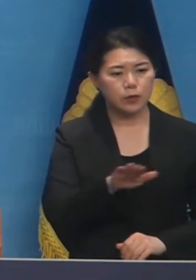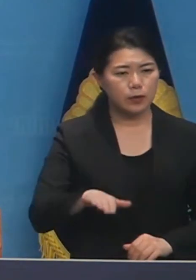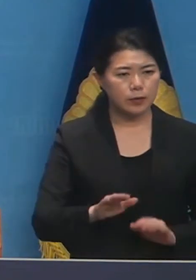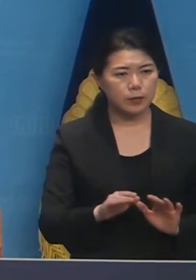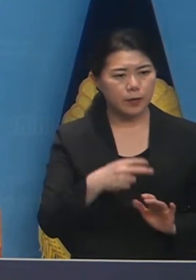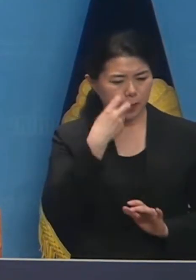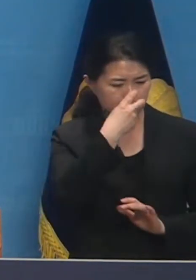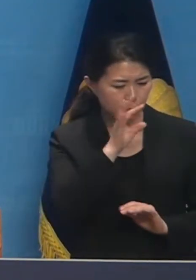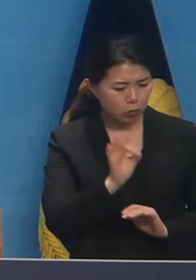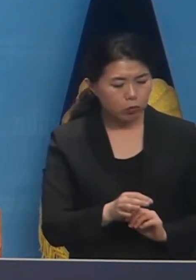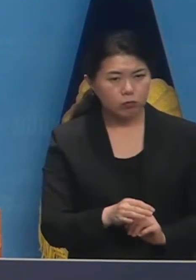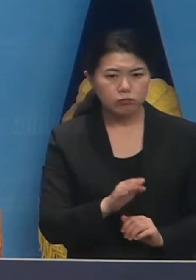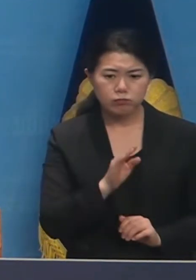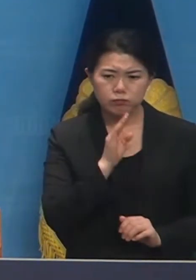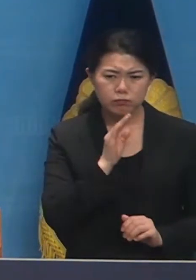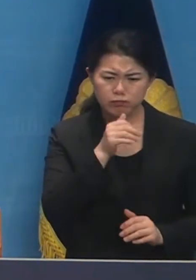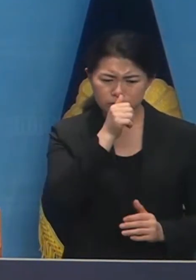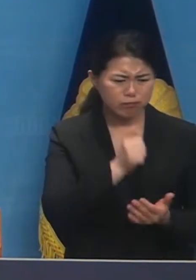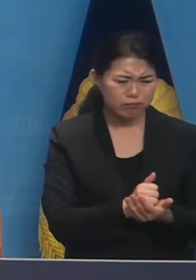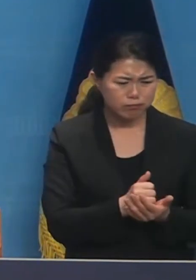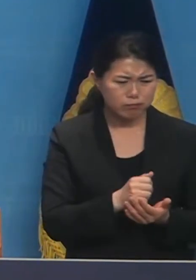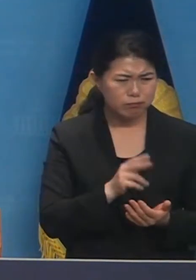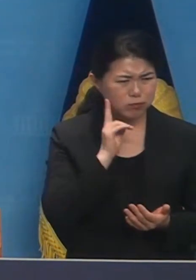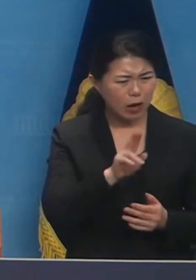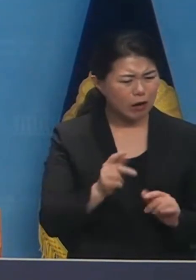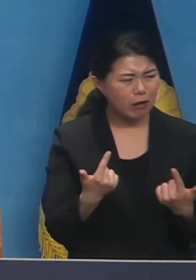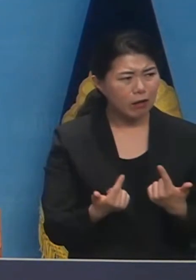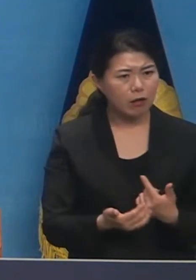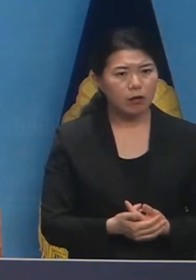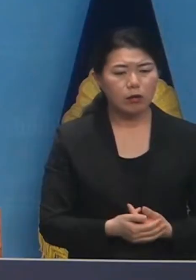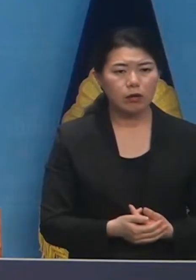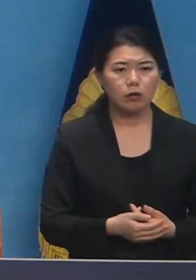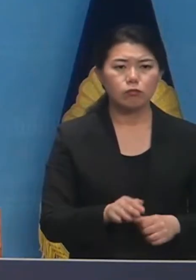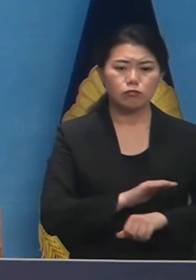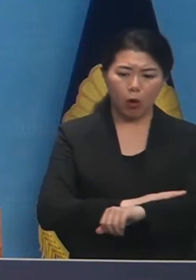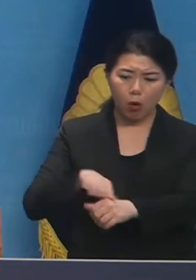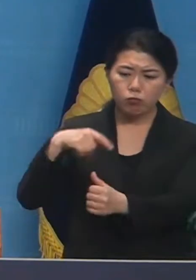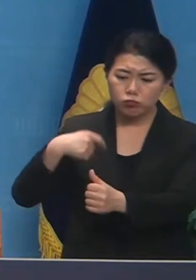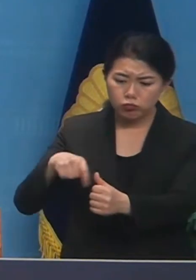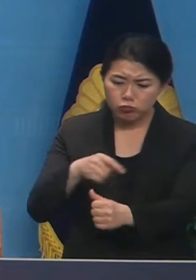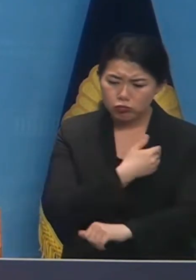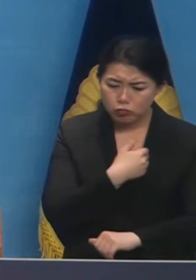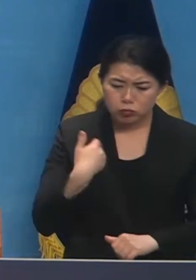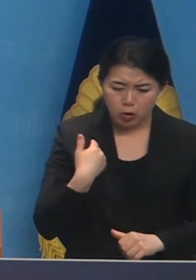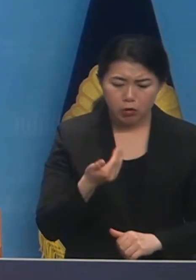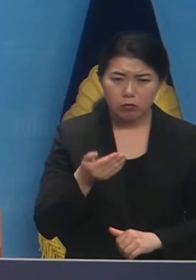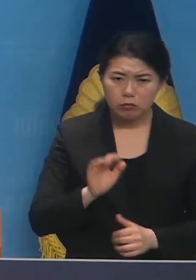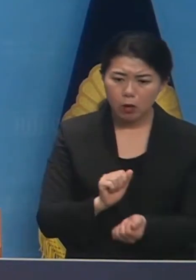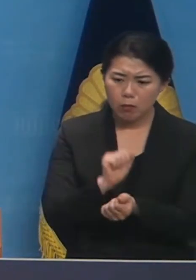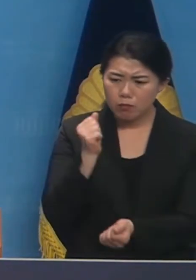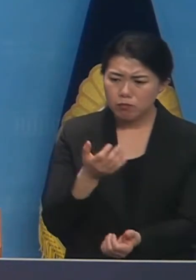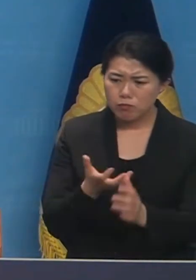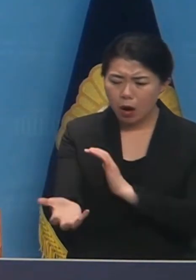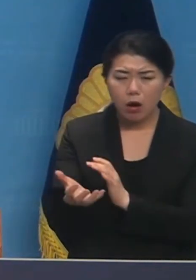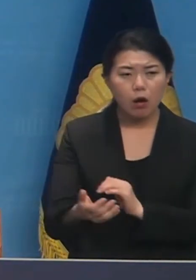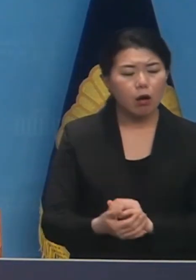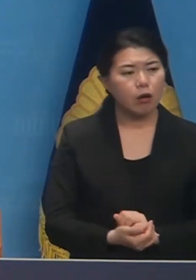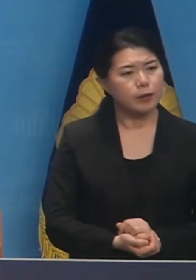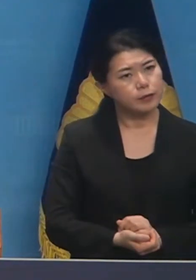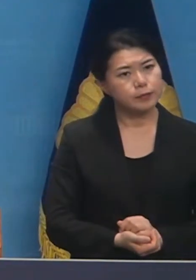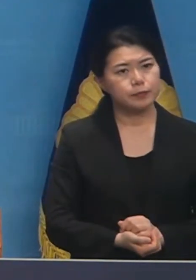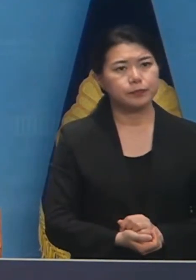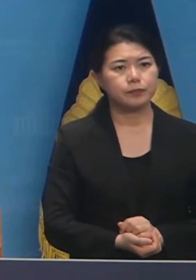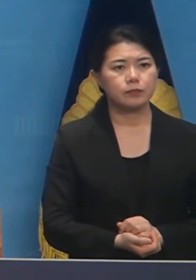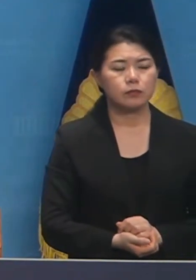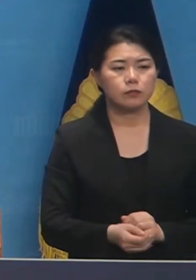검토해 보니까 그렇게 중요한 일도 아니에요. 잘 지도하면 될 일을 이렇게 일을 벌여놨습니다.